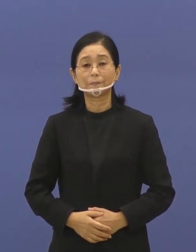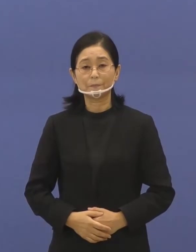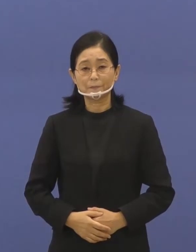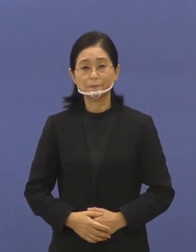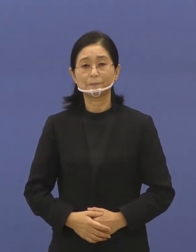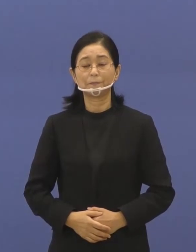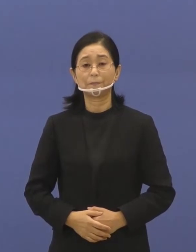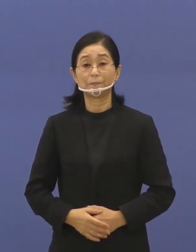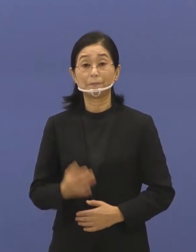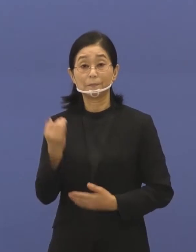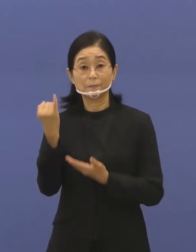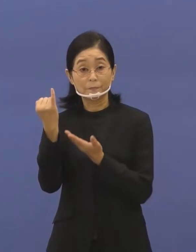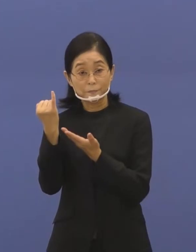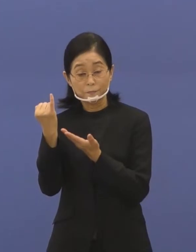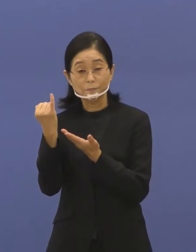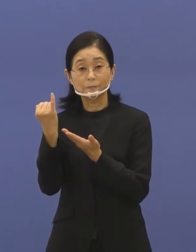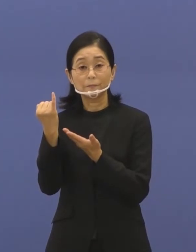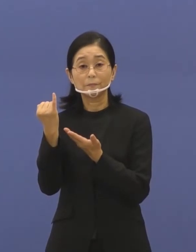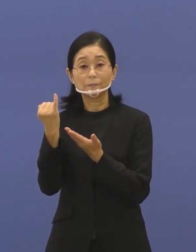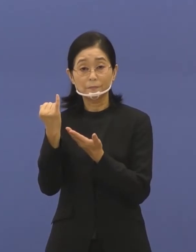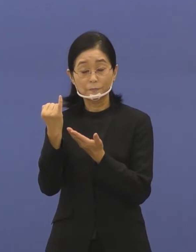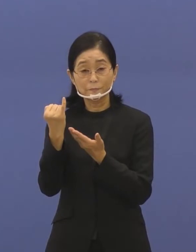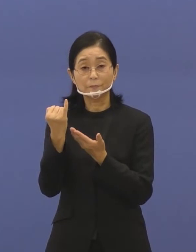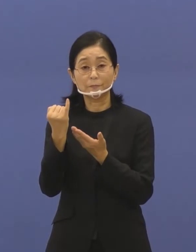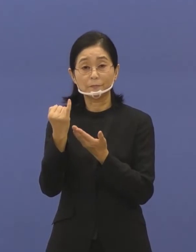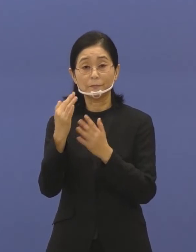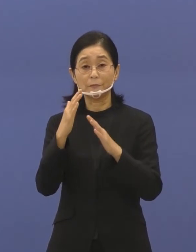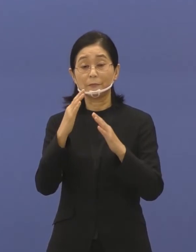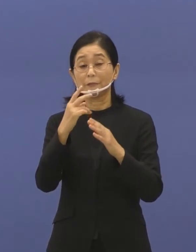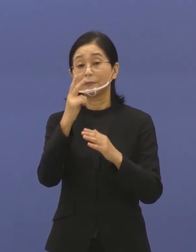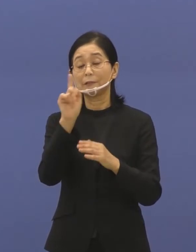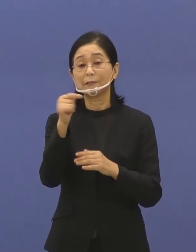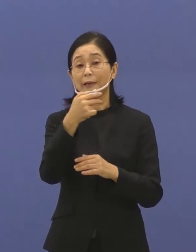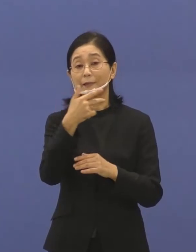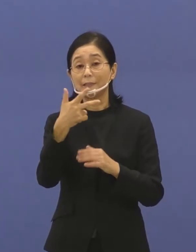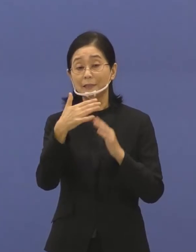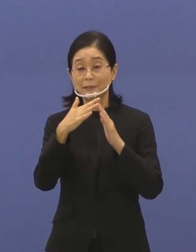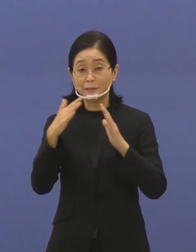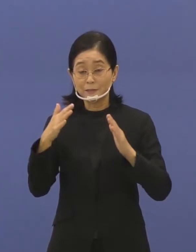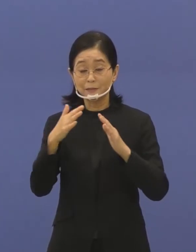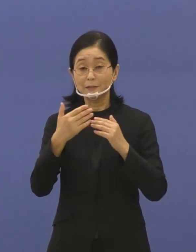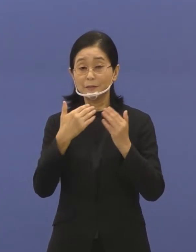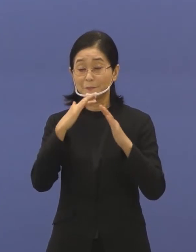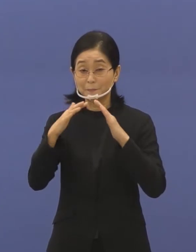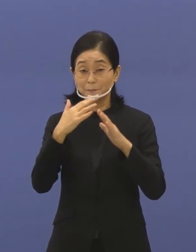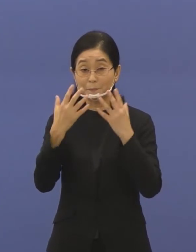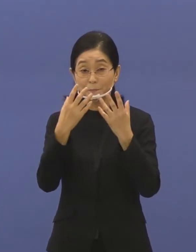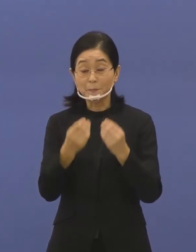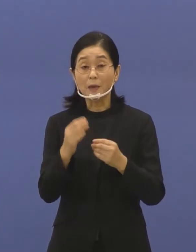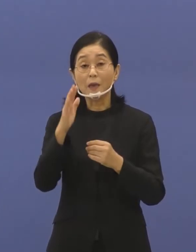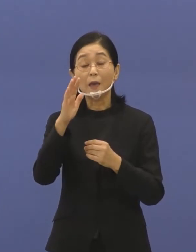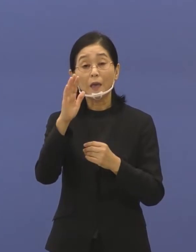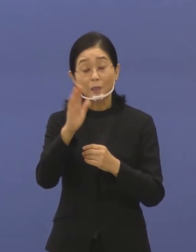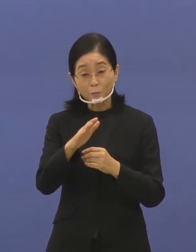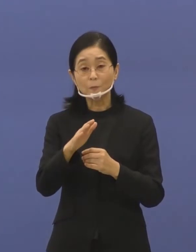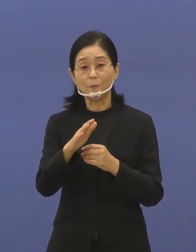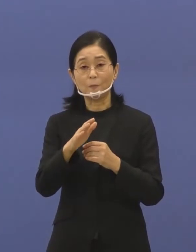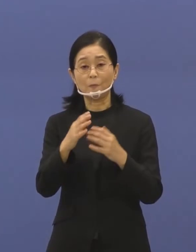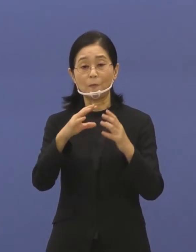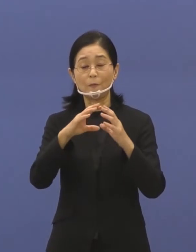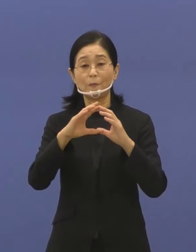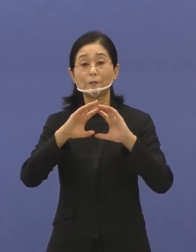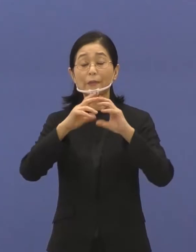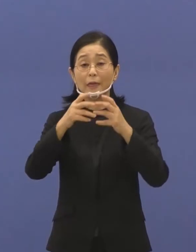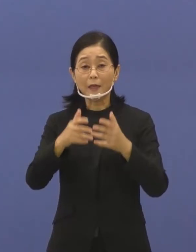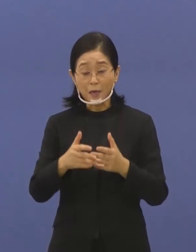戦後の国際社会を代表するような存在